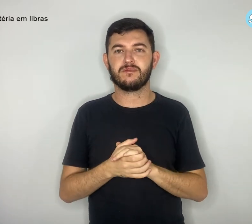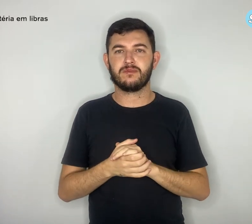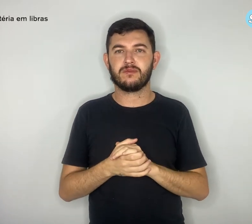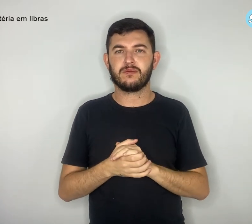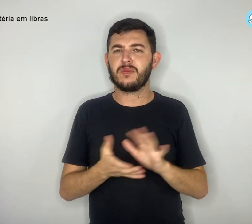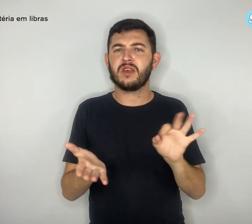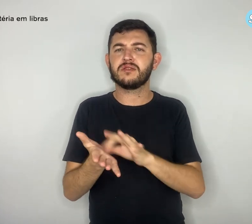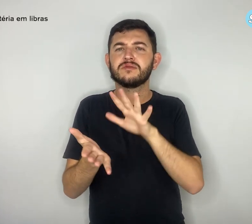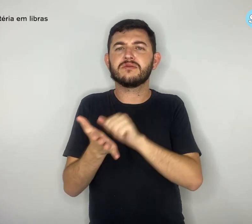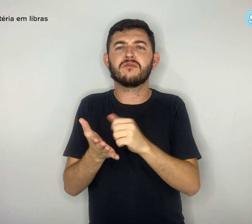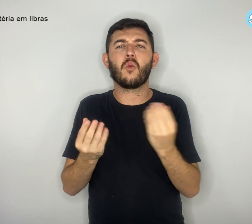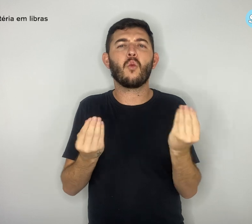1.